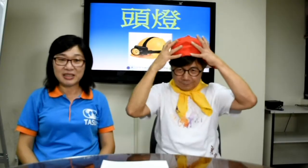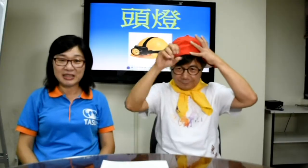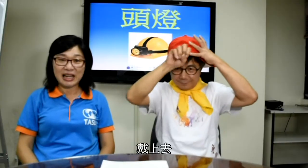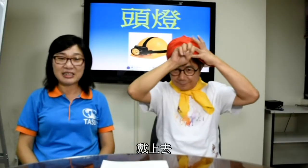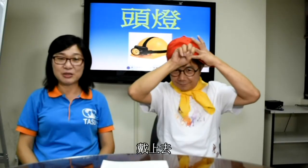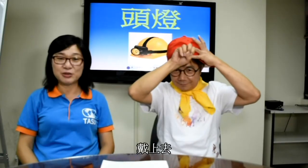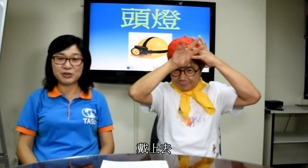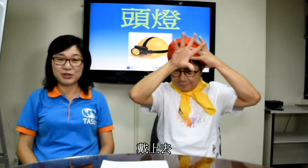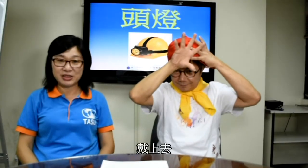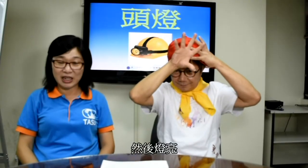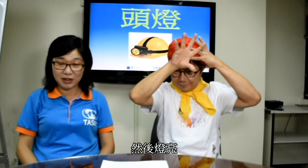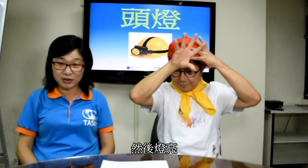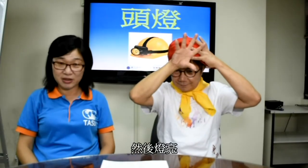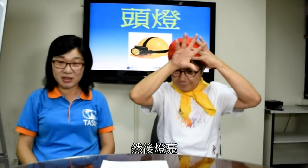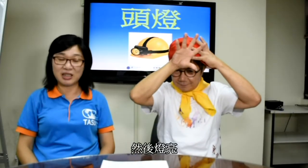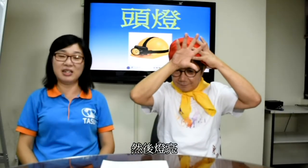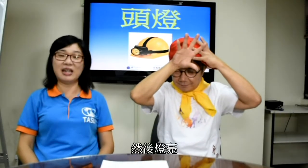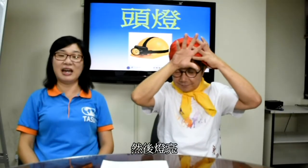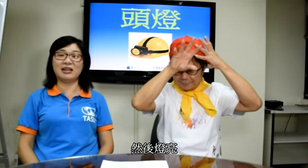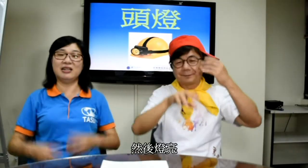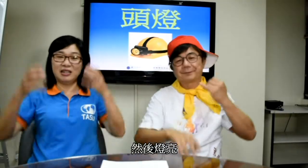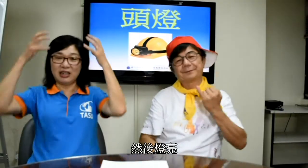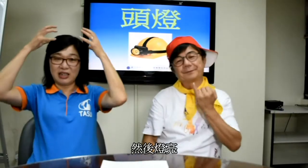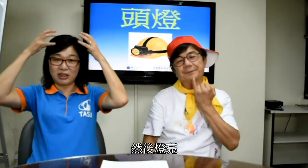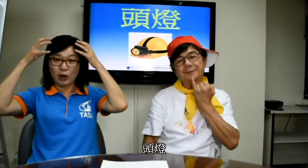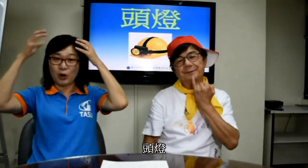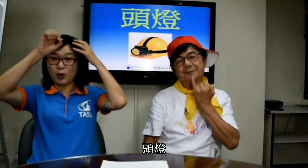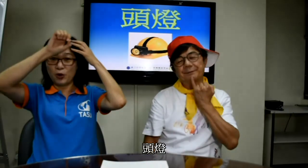戴上去，然后灯亮，